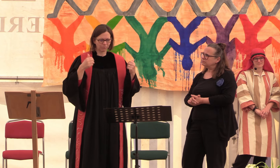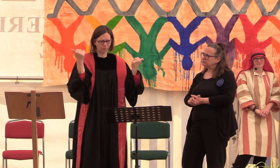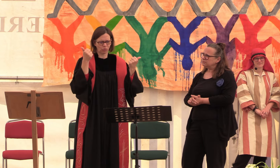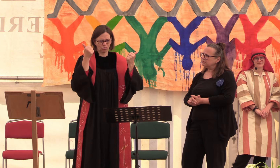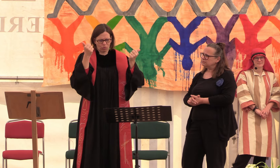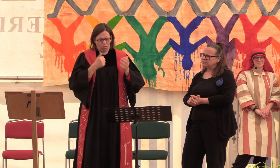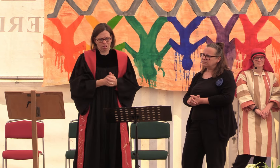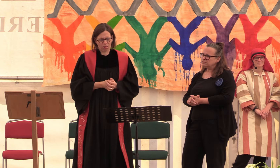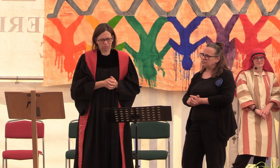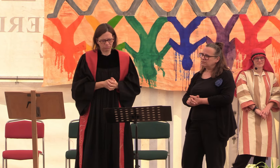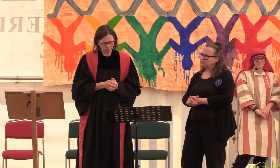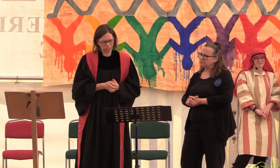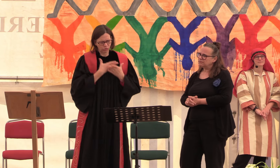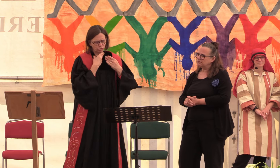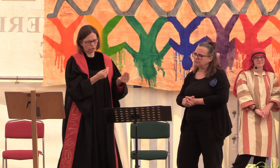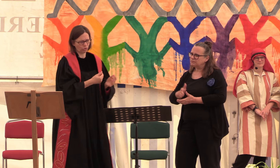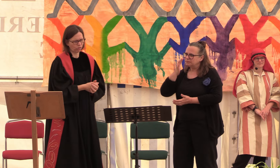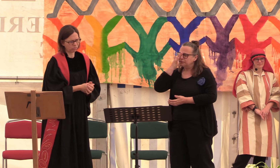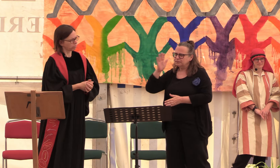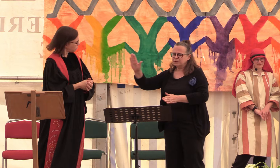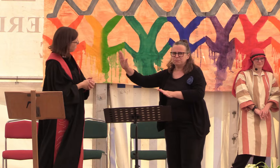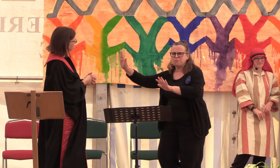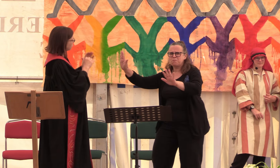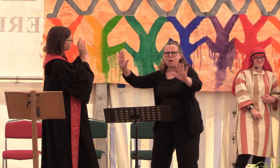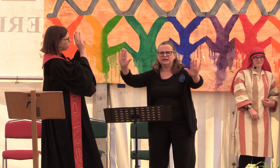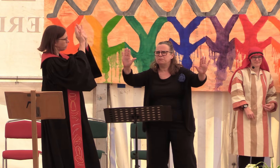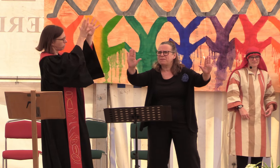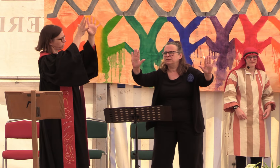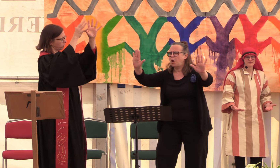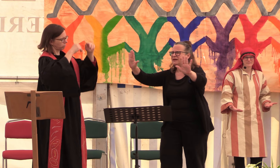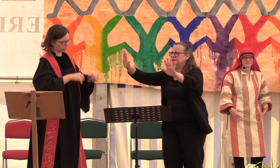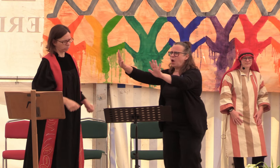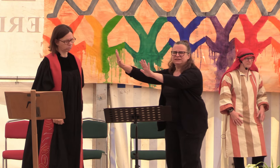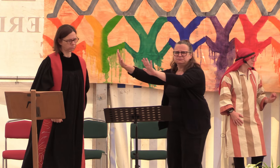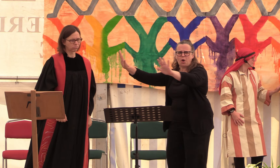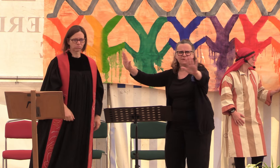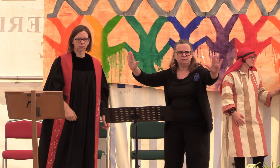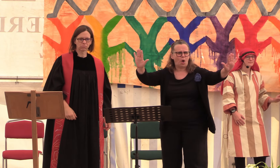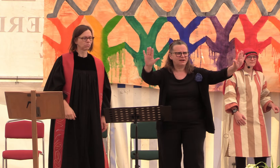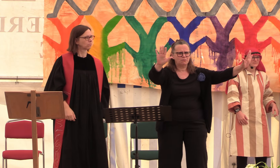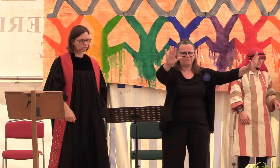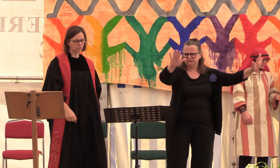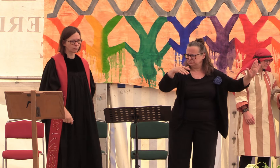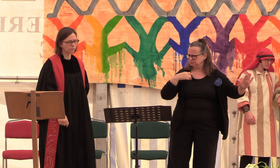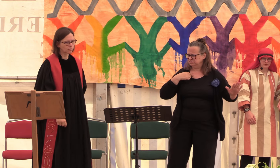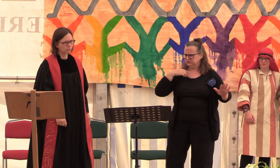Er hat dem Mann die Schulden erlassen. Er hat ihm die Schuld vergeben.